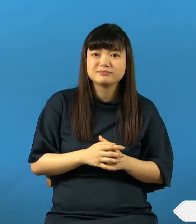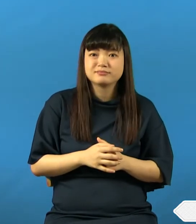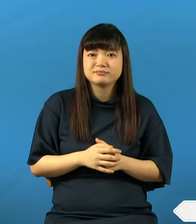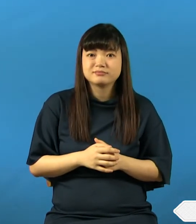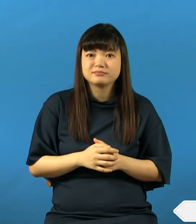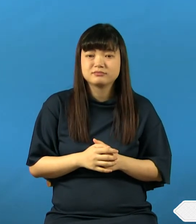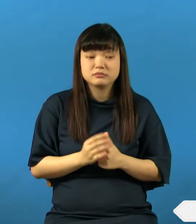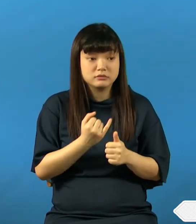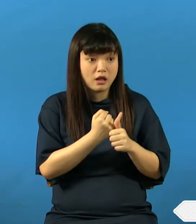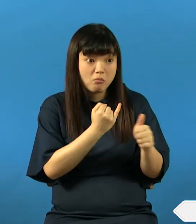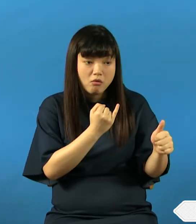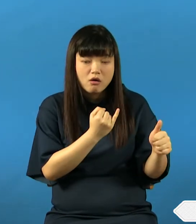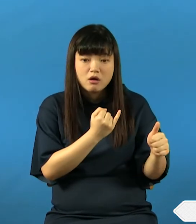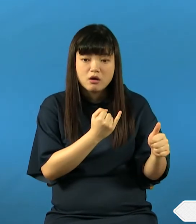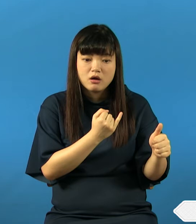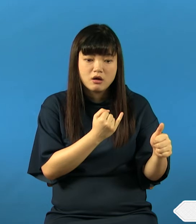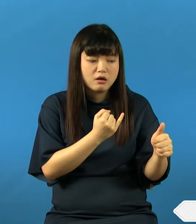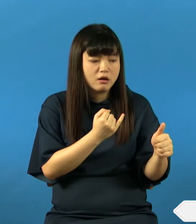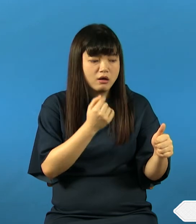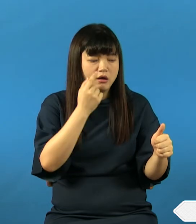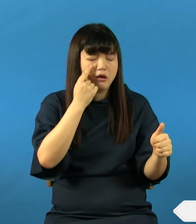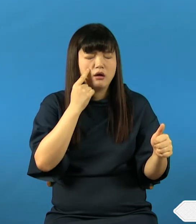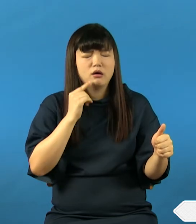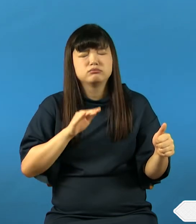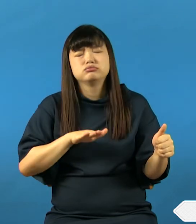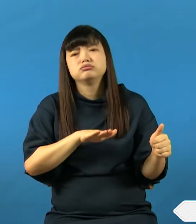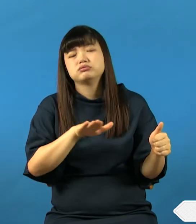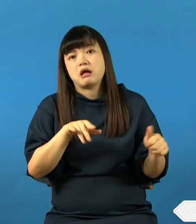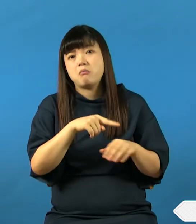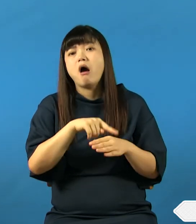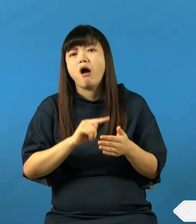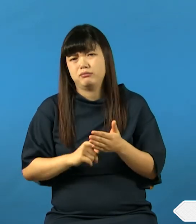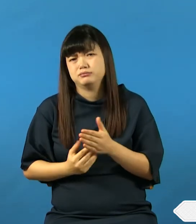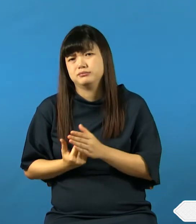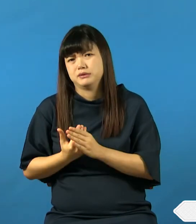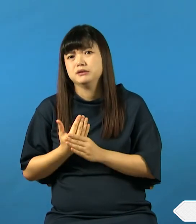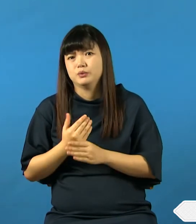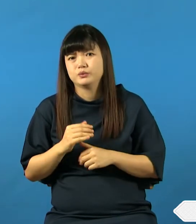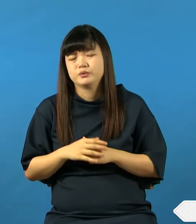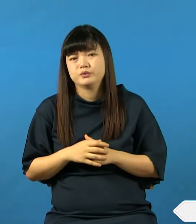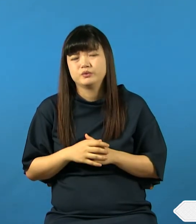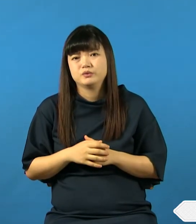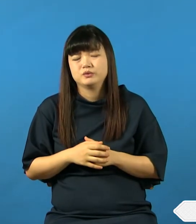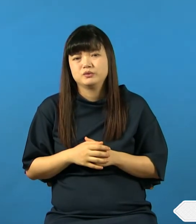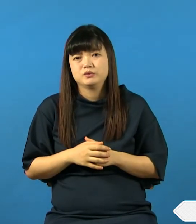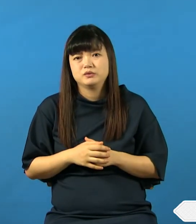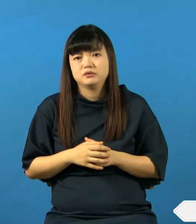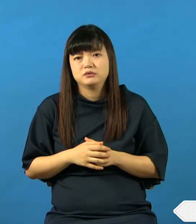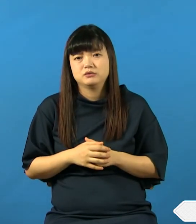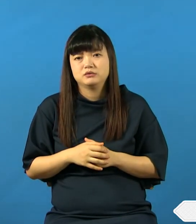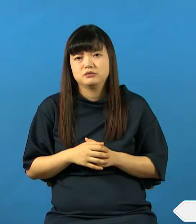평안하고 남편이 심지어는 그저 불쌍하게까지 여겨지기 시작합니다.